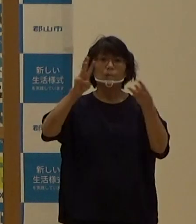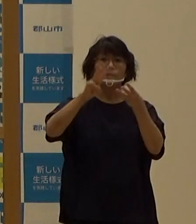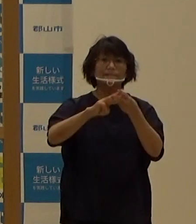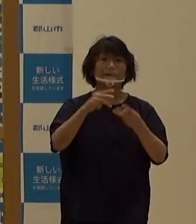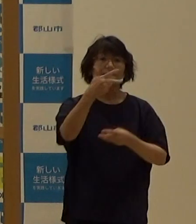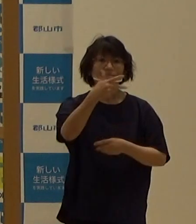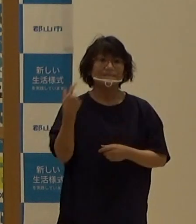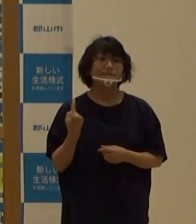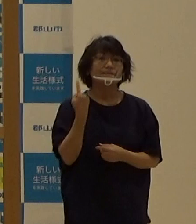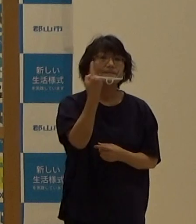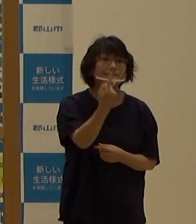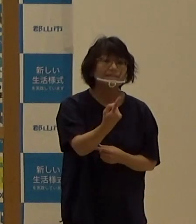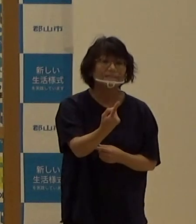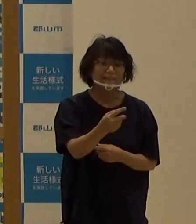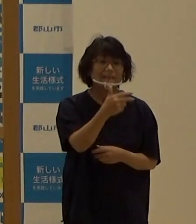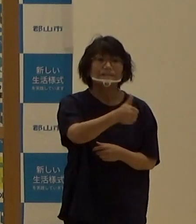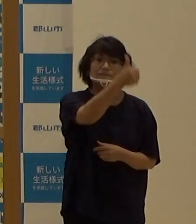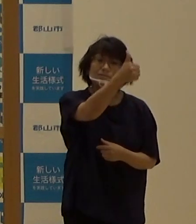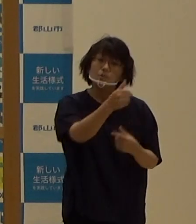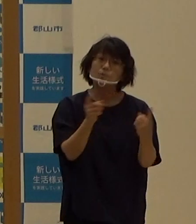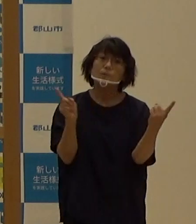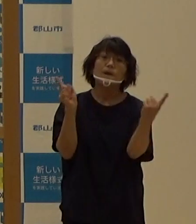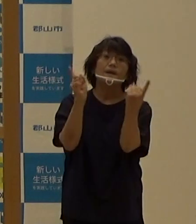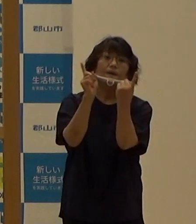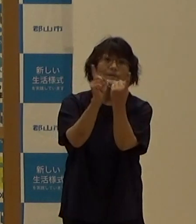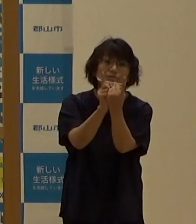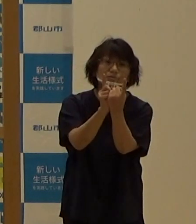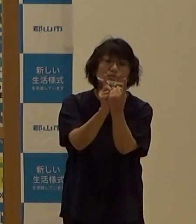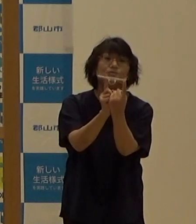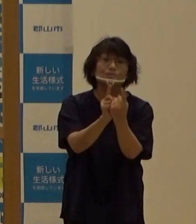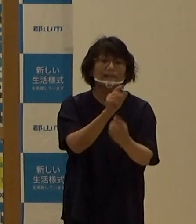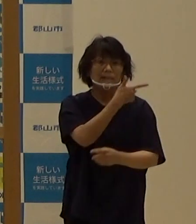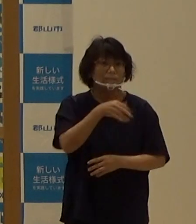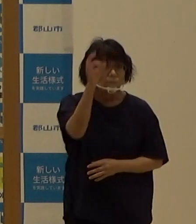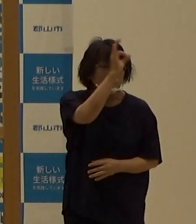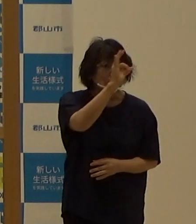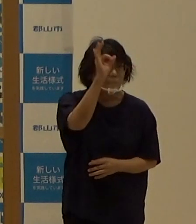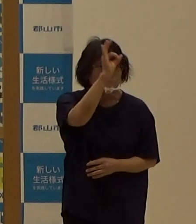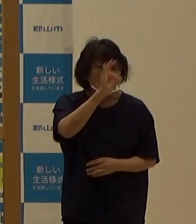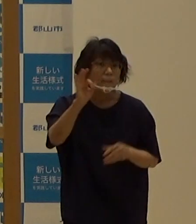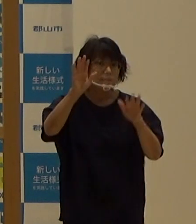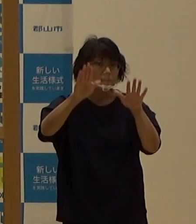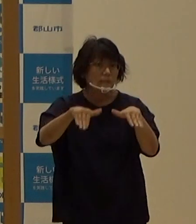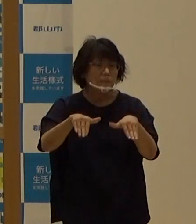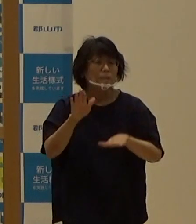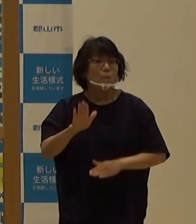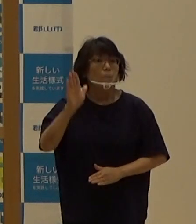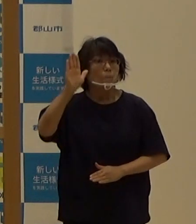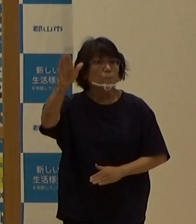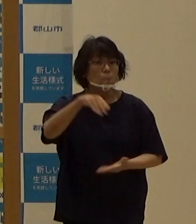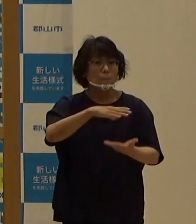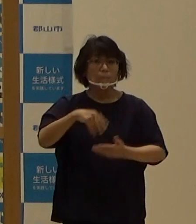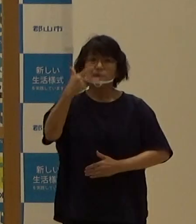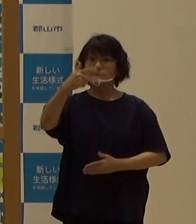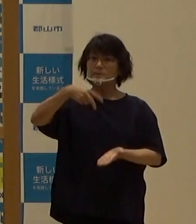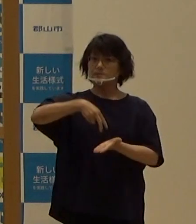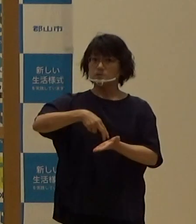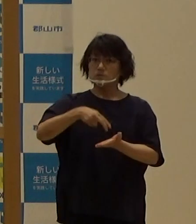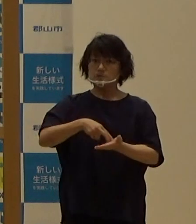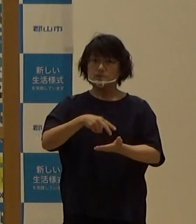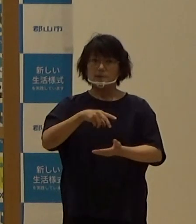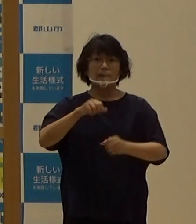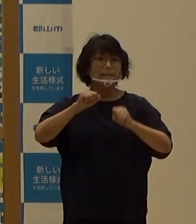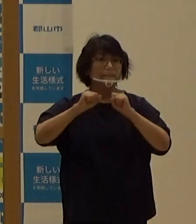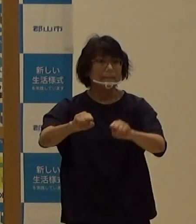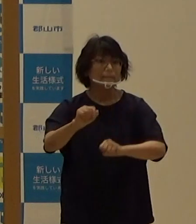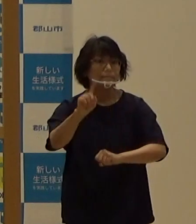さんとお会いしたりですとか、現地 の, あの先進的な取り組みを視察されまして、今後郡山市として、どういうことができるかという